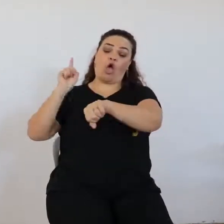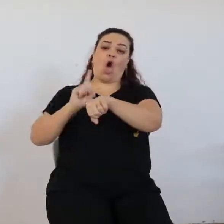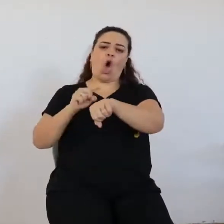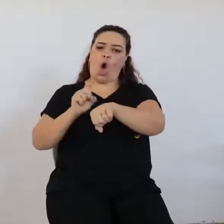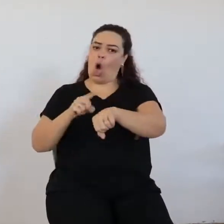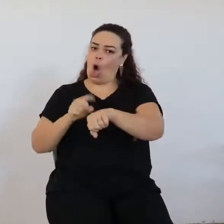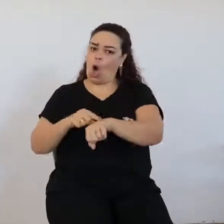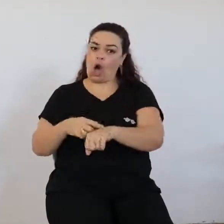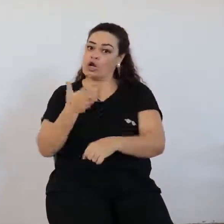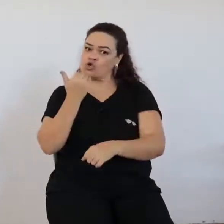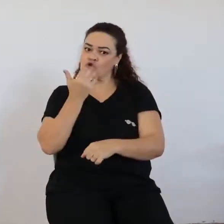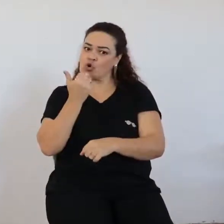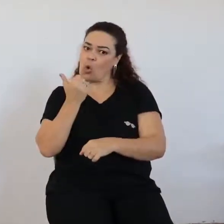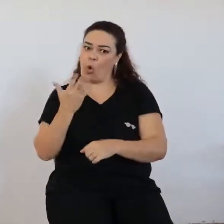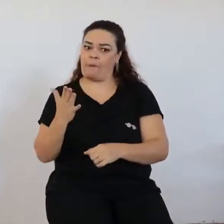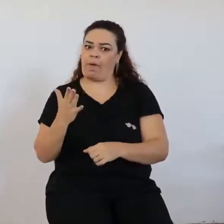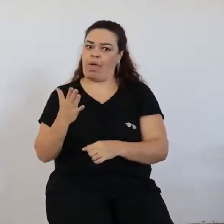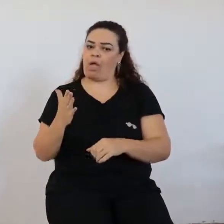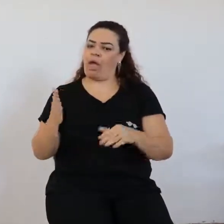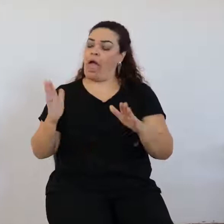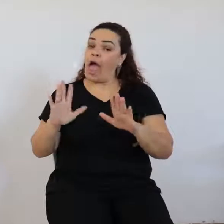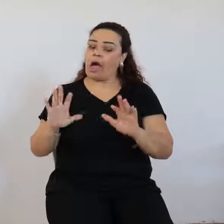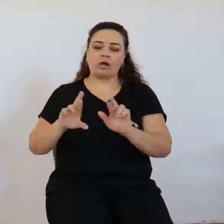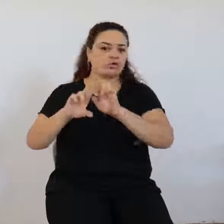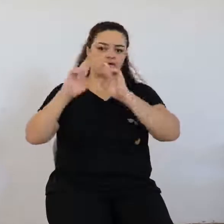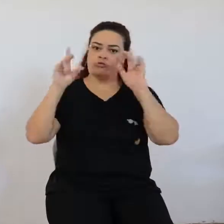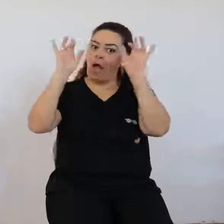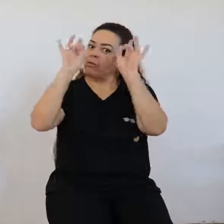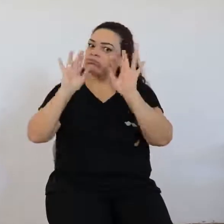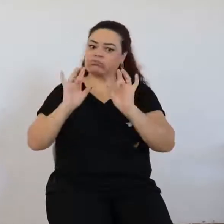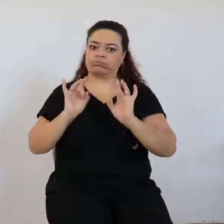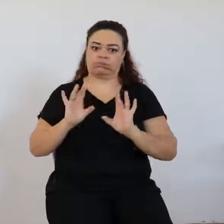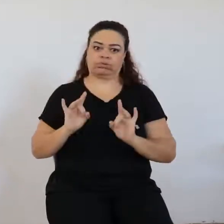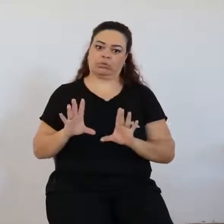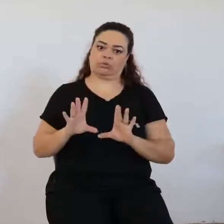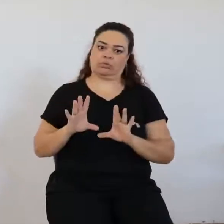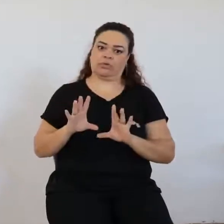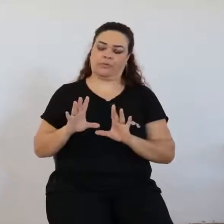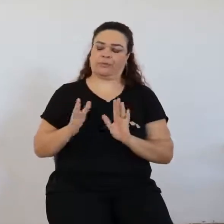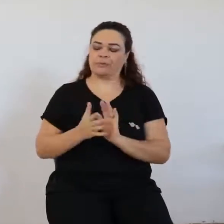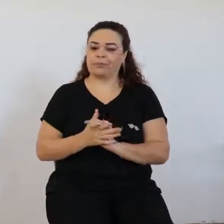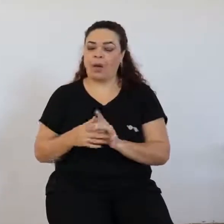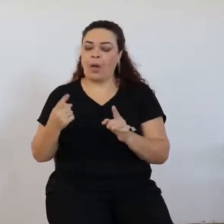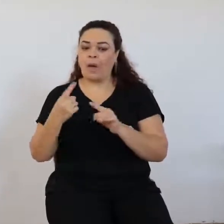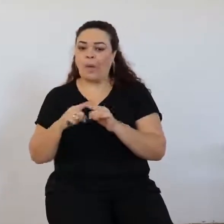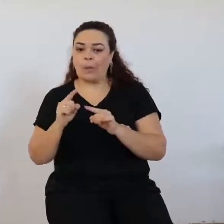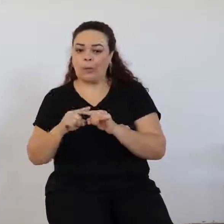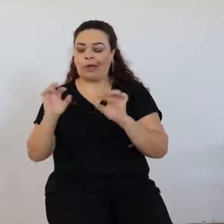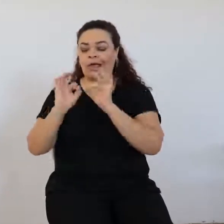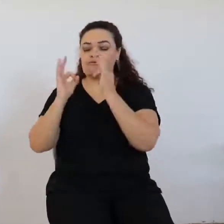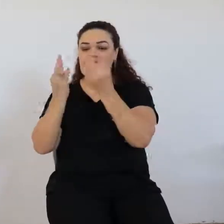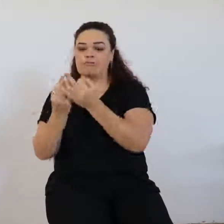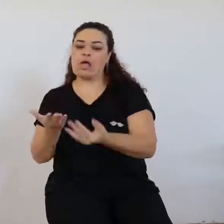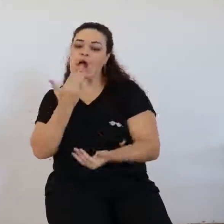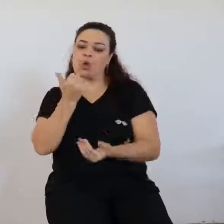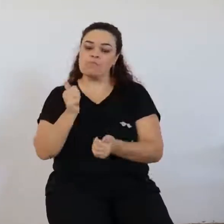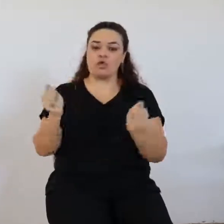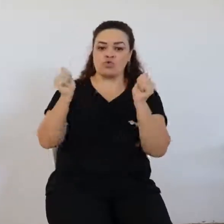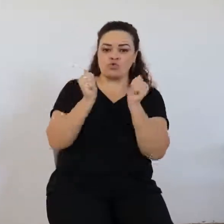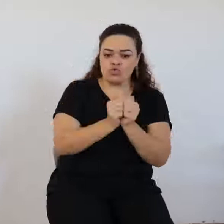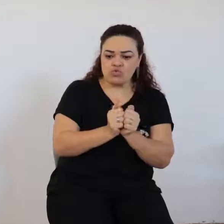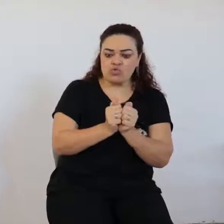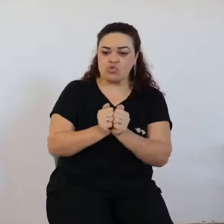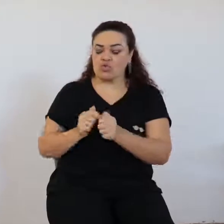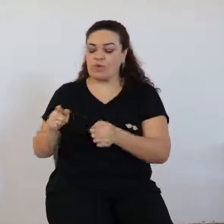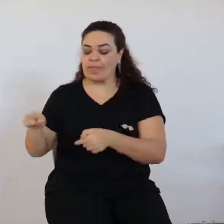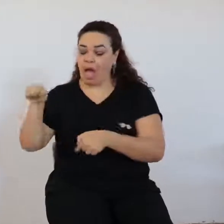todo mundo na mesa, aí você via seu pai, você via seu irmão comendo, então a gente tinha os modelos, né? Então muitas vezes os